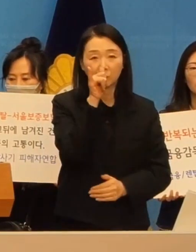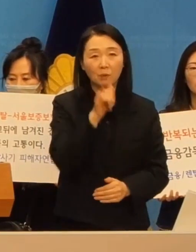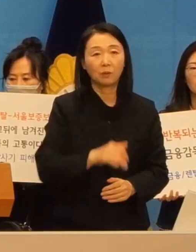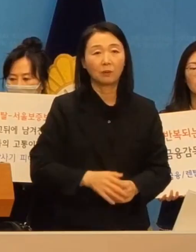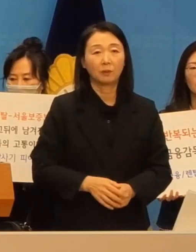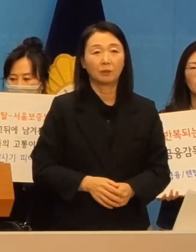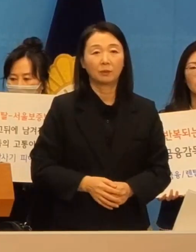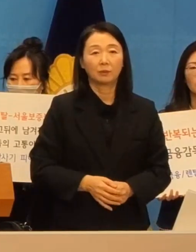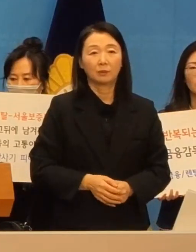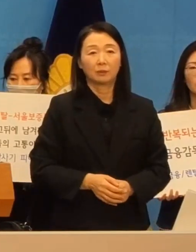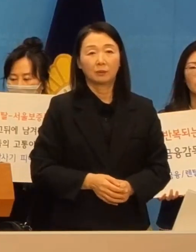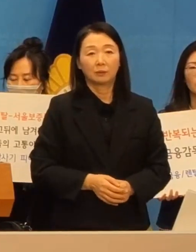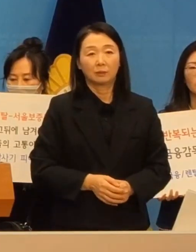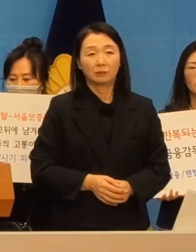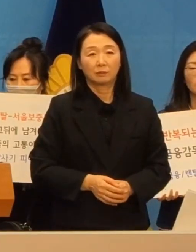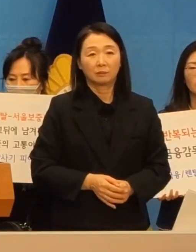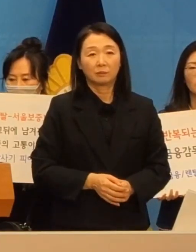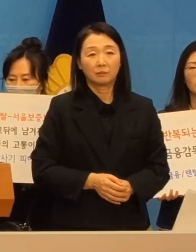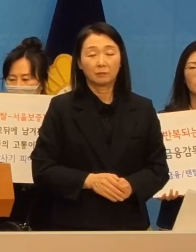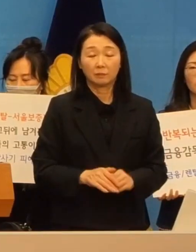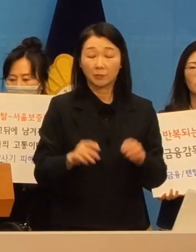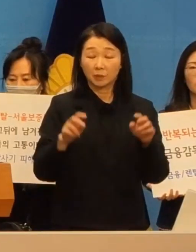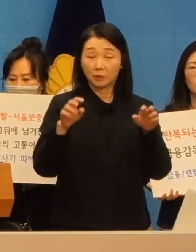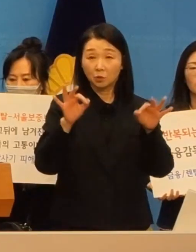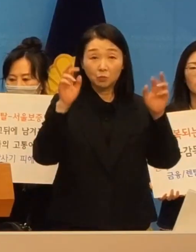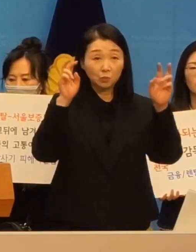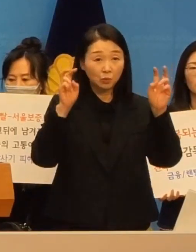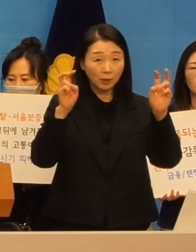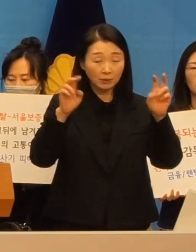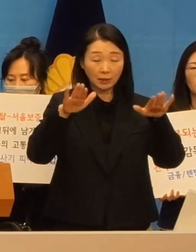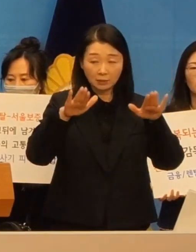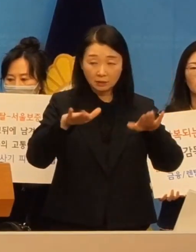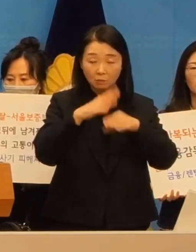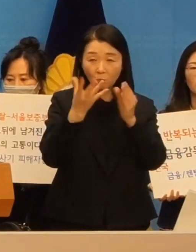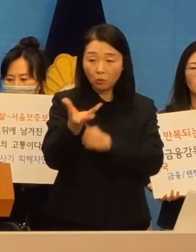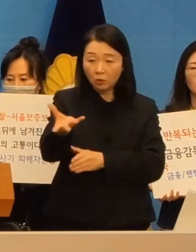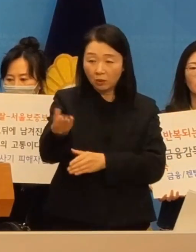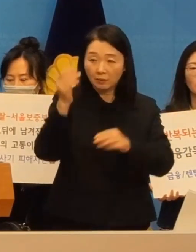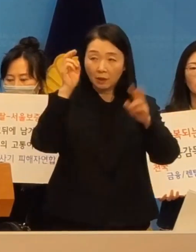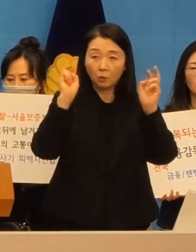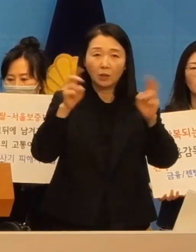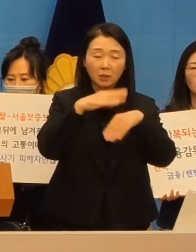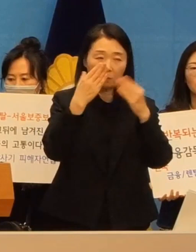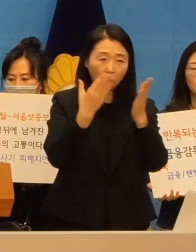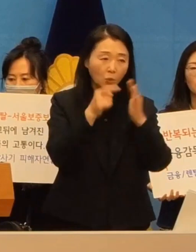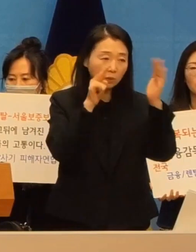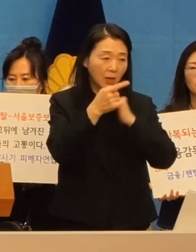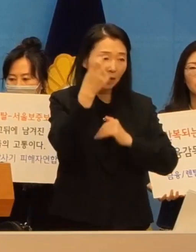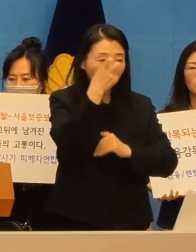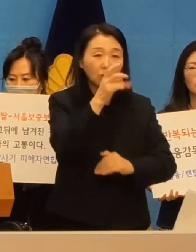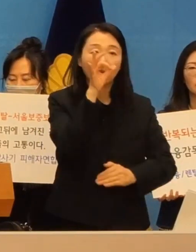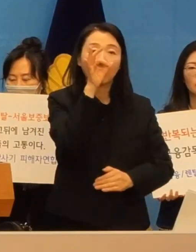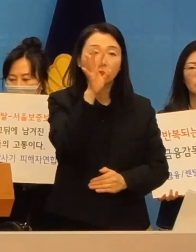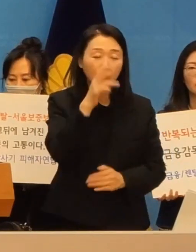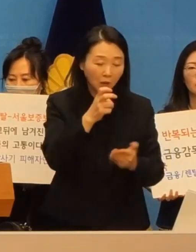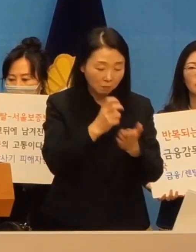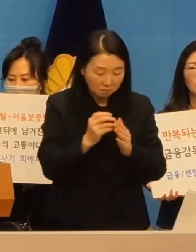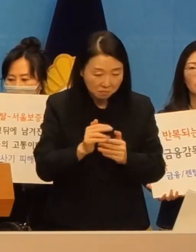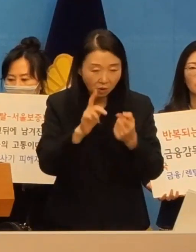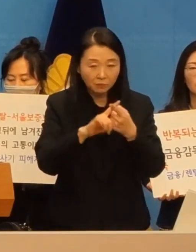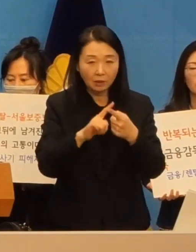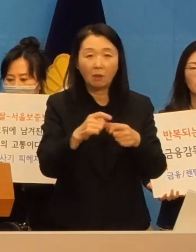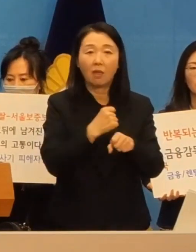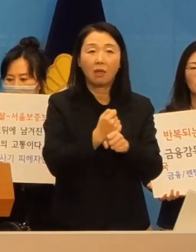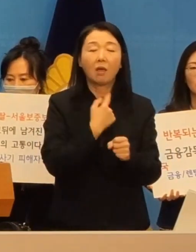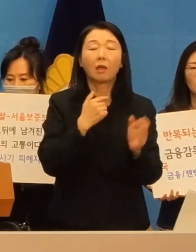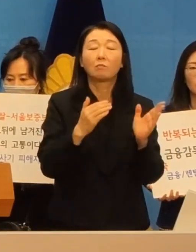것입니다. 그런데 금융사들은 현실적으로 모든 렌탈사를 실사할 수는 없다, 절차대로 법대로 진행했을